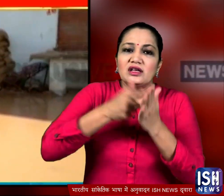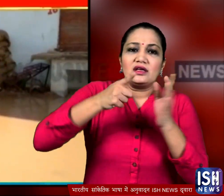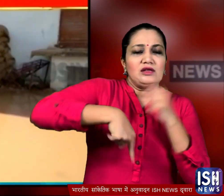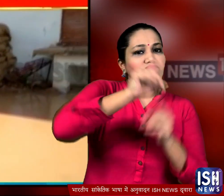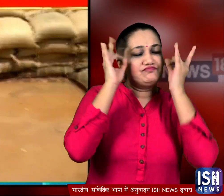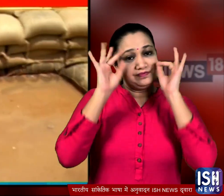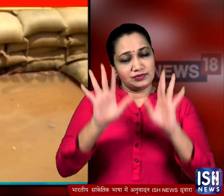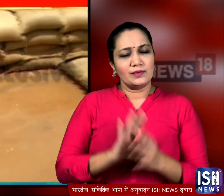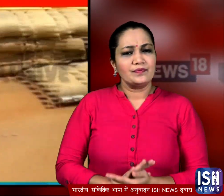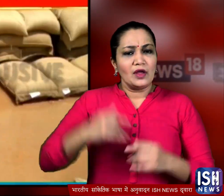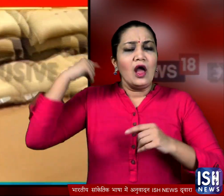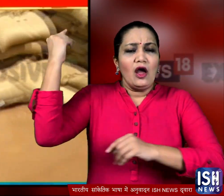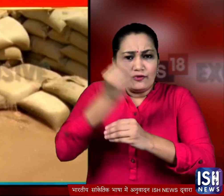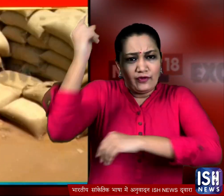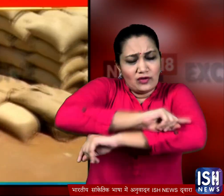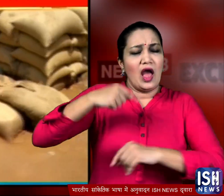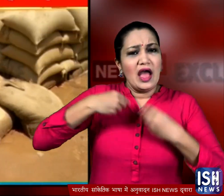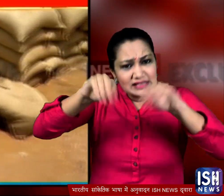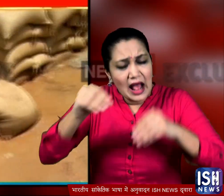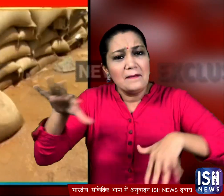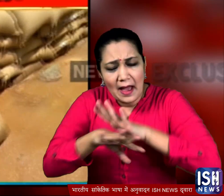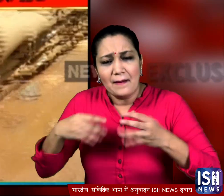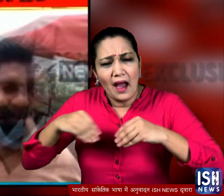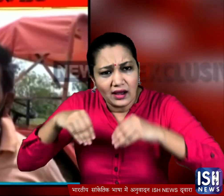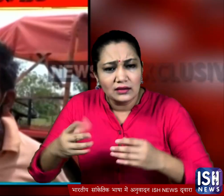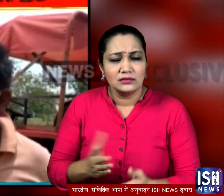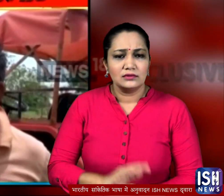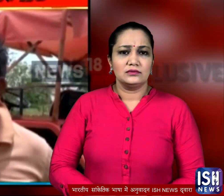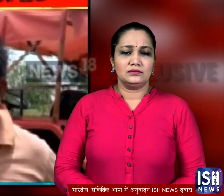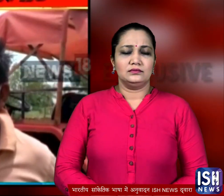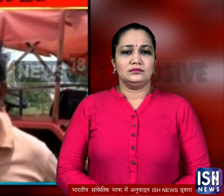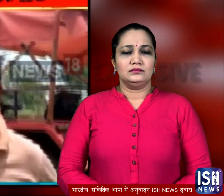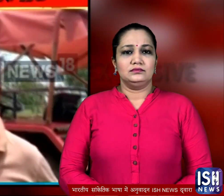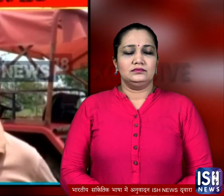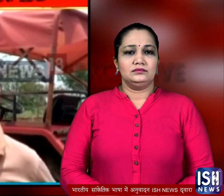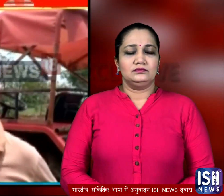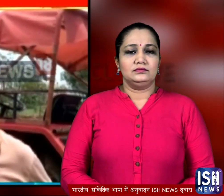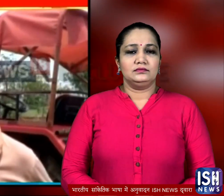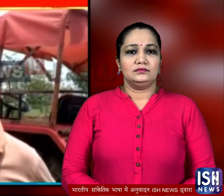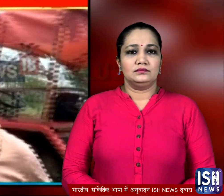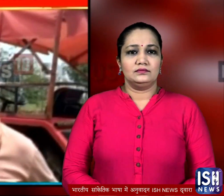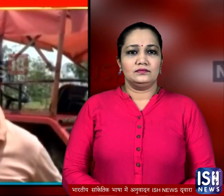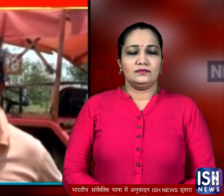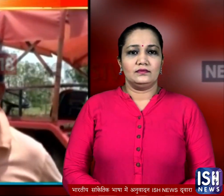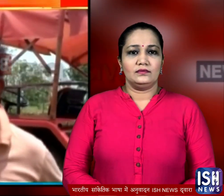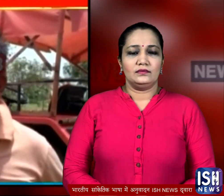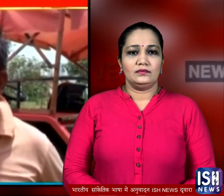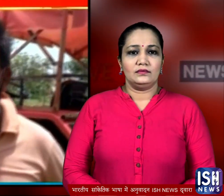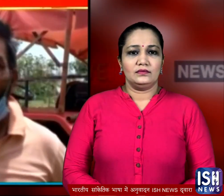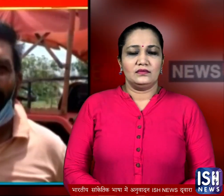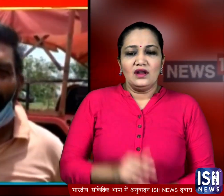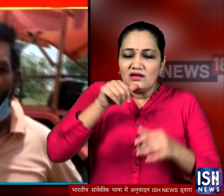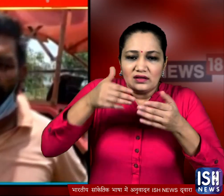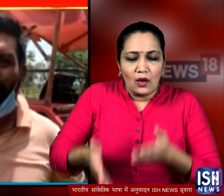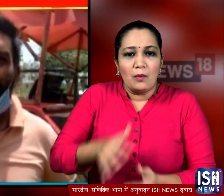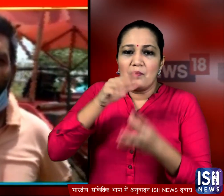किसान बहुत नाराज दिखे, क्योंकि वो कई दिनों से अपना अनाज बेचने का इंतजार कर रहे थे। हम लोगों गेहूं 4 दिन से पड़ा है, तो बाढ़ आना नहीं, इसी कारण हम लोगों गेहूं